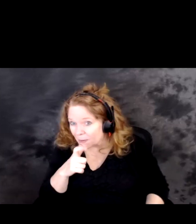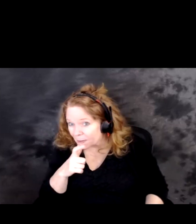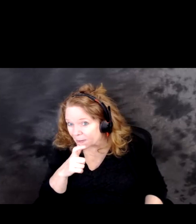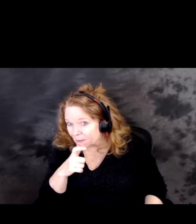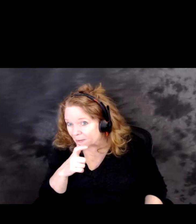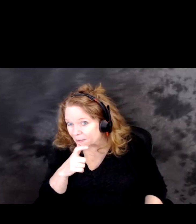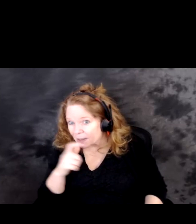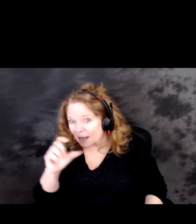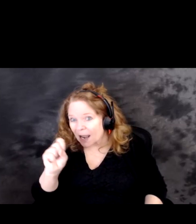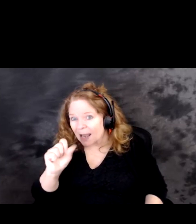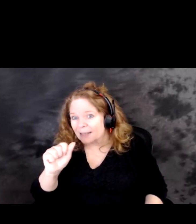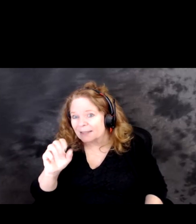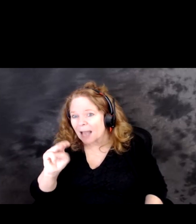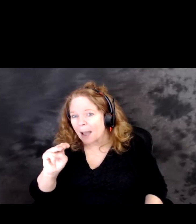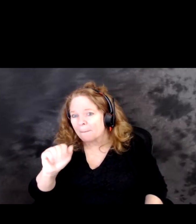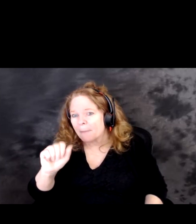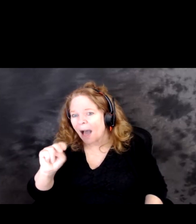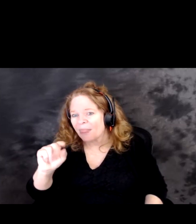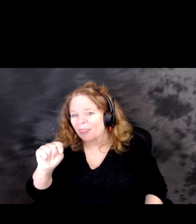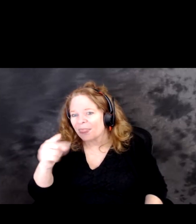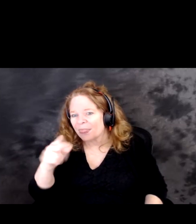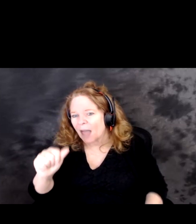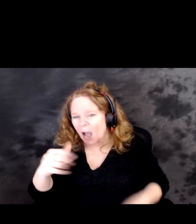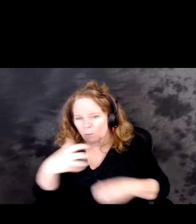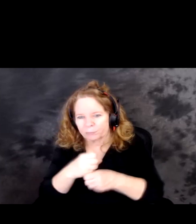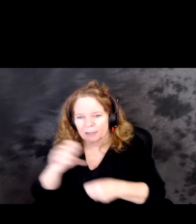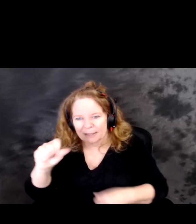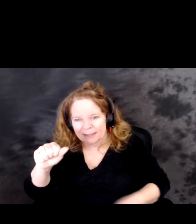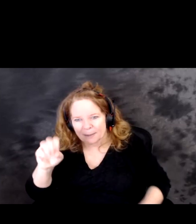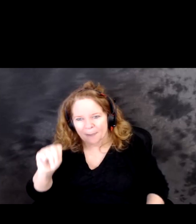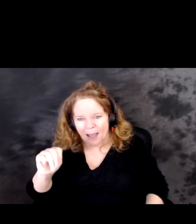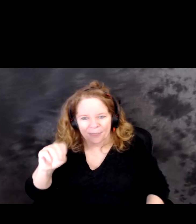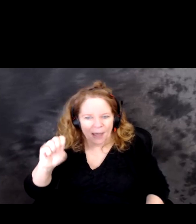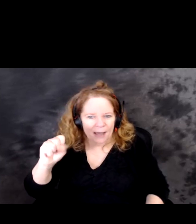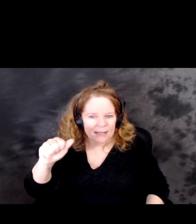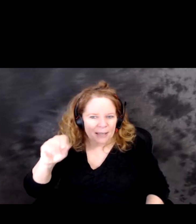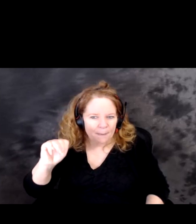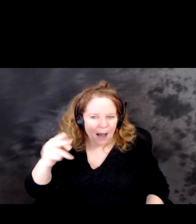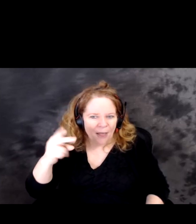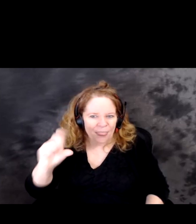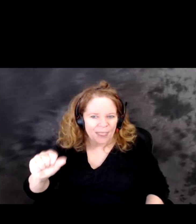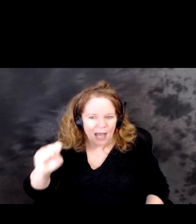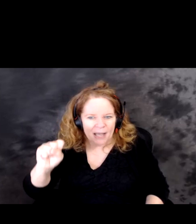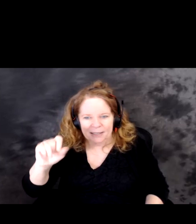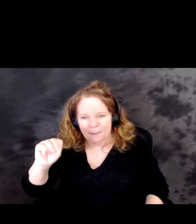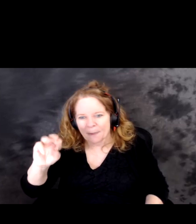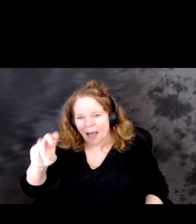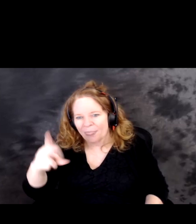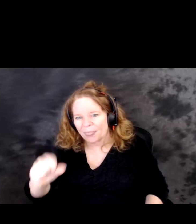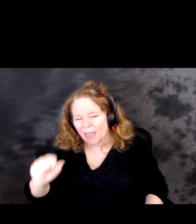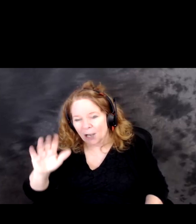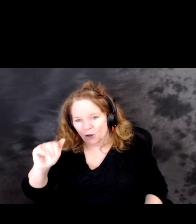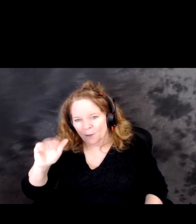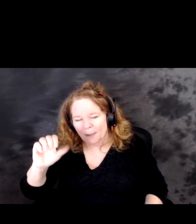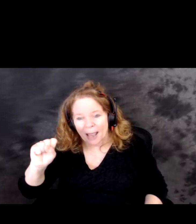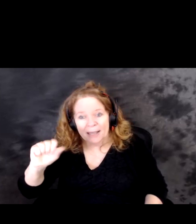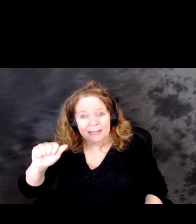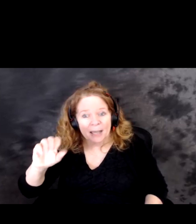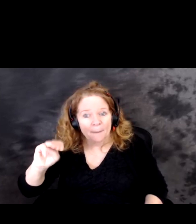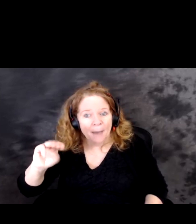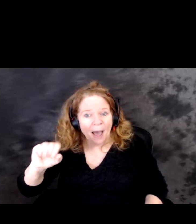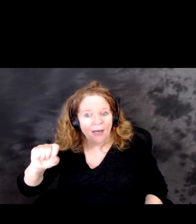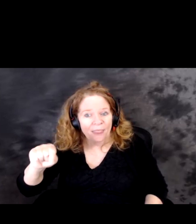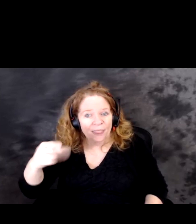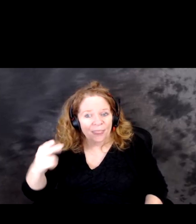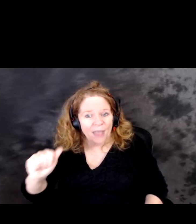seguimos con la siguiente persona, Samantha. Samantha, Samantha, adiós, adiós, Samantha, adiós, adiós,